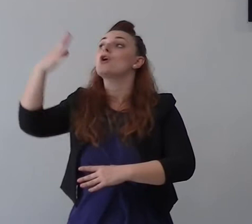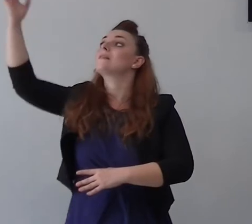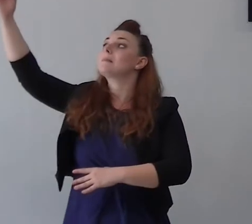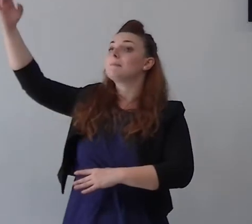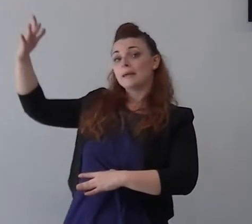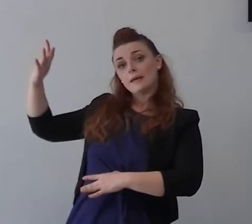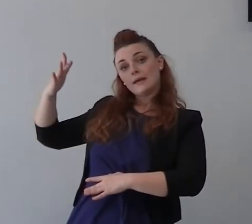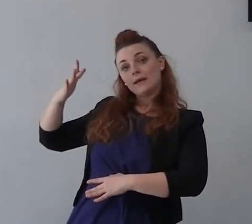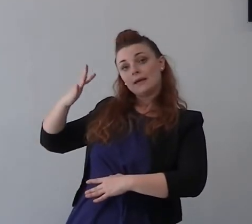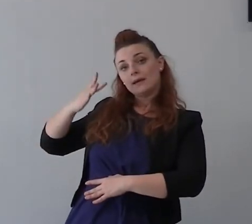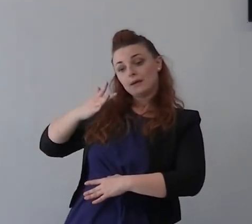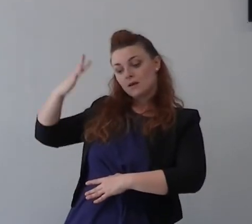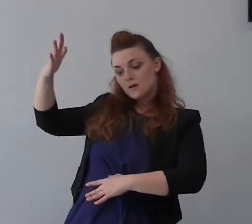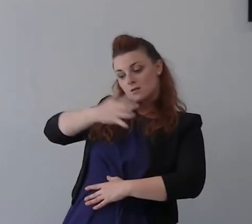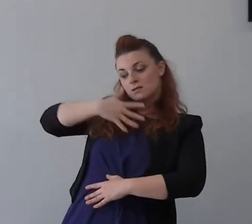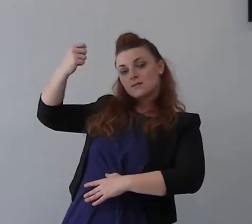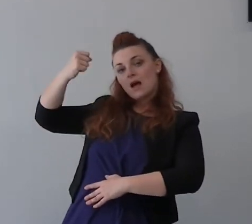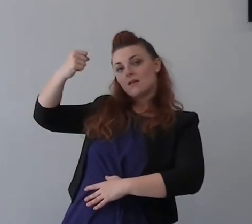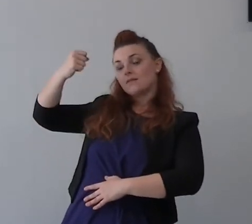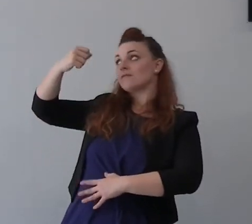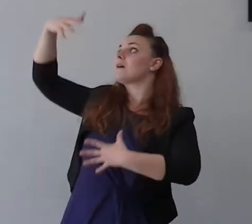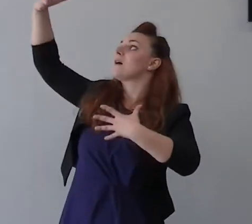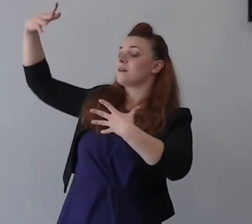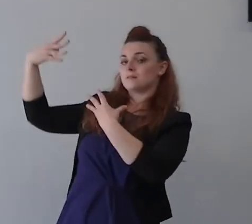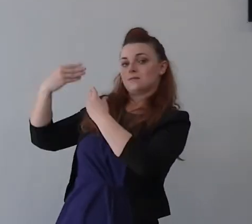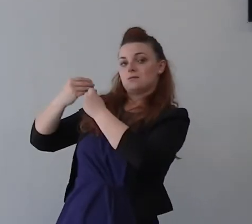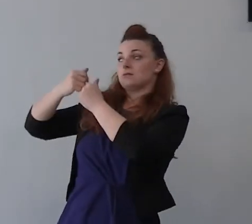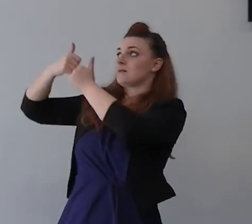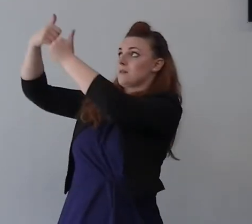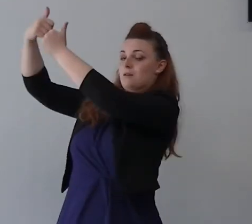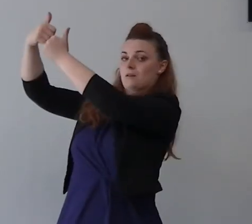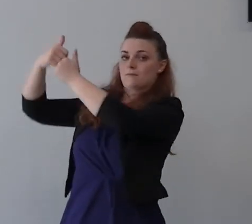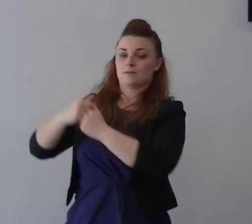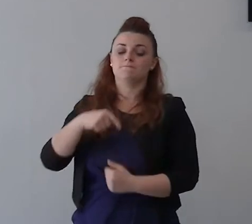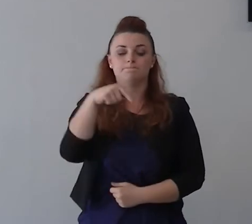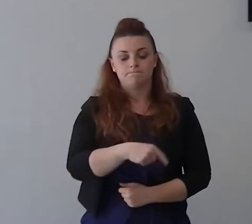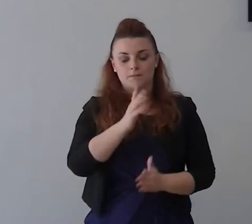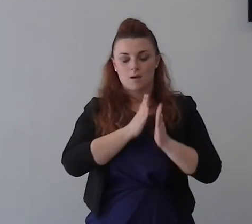salva e portarti assieme a noi. Preghiamo.